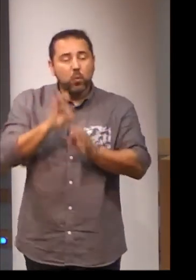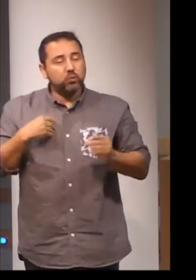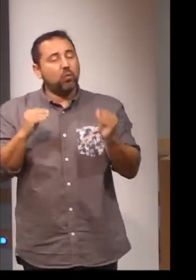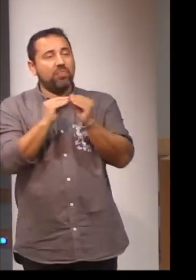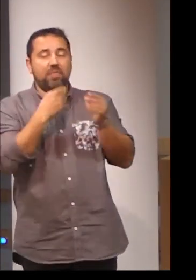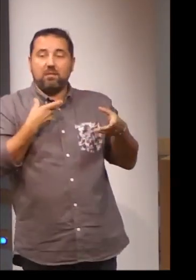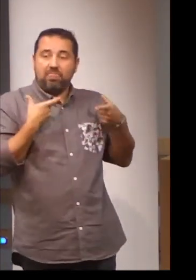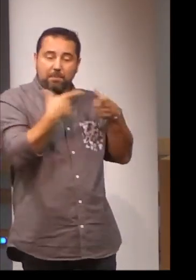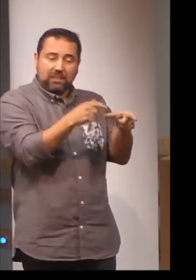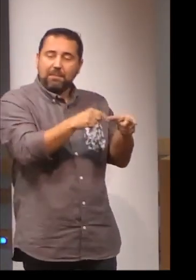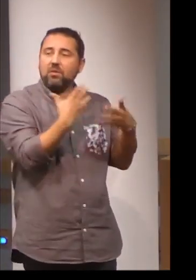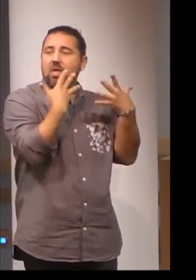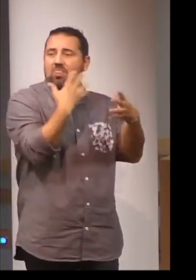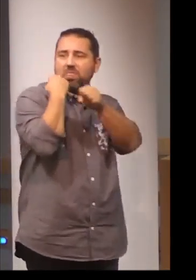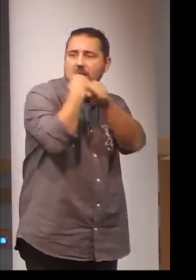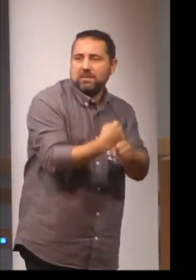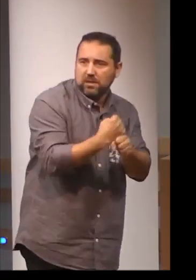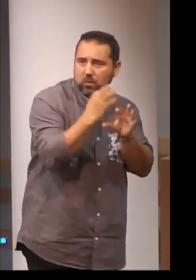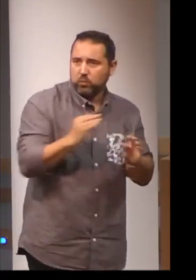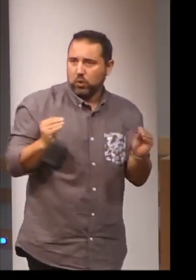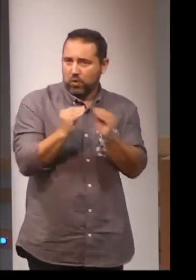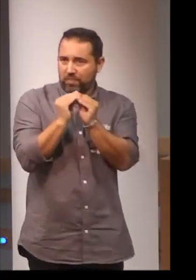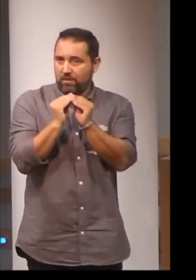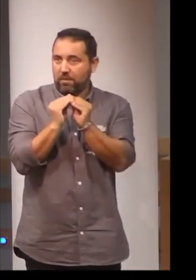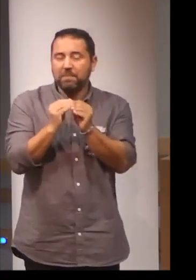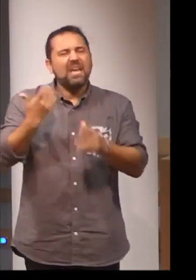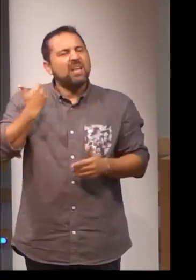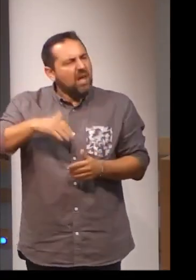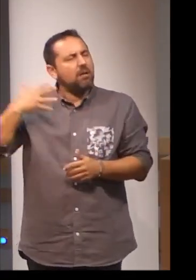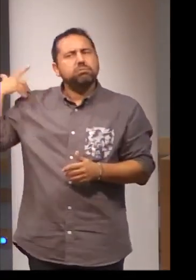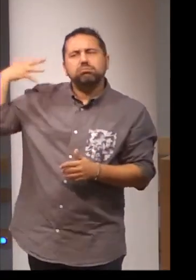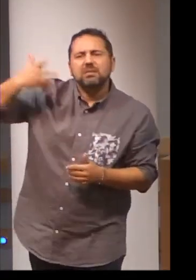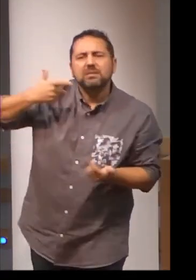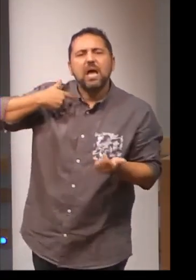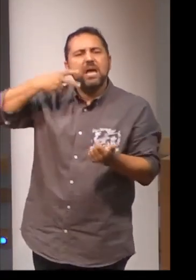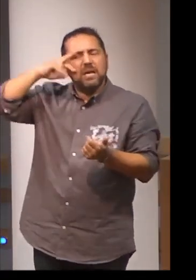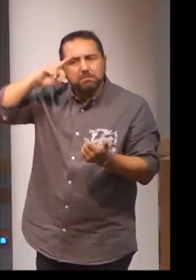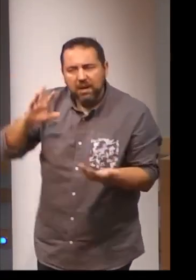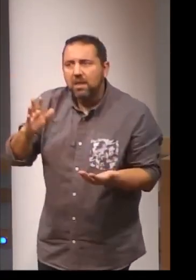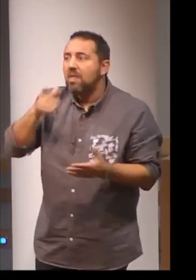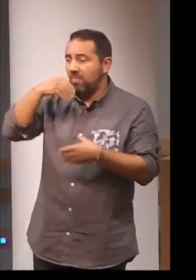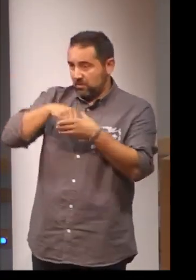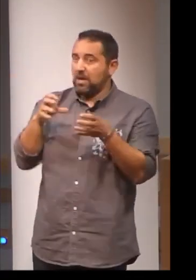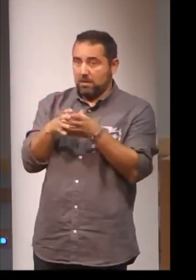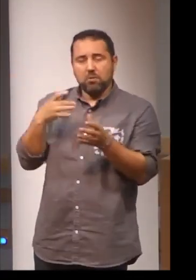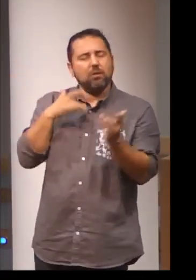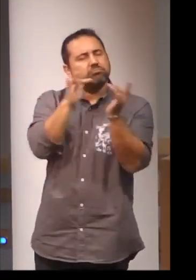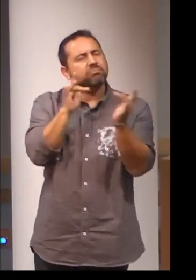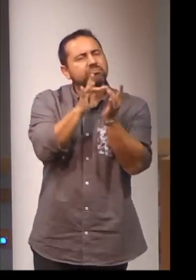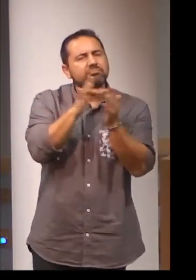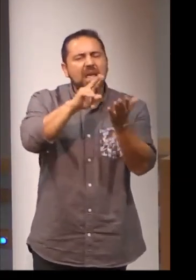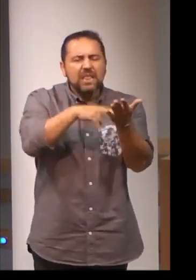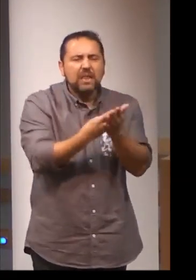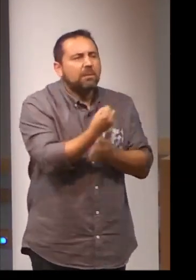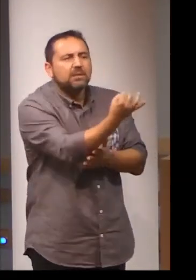A partir de la experiencia acumulada, del trabajo con los intérpretes que forman parte también del equipo, y